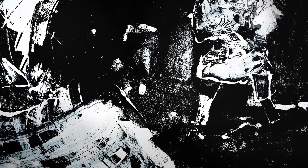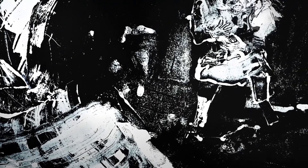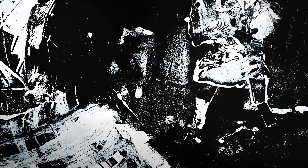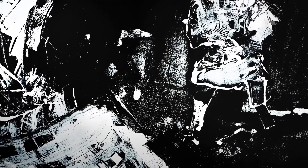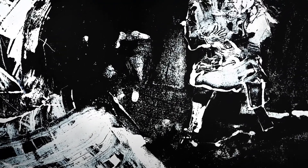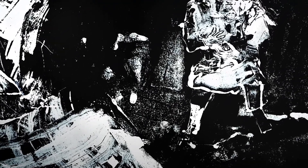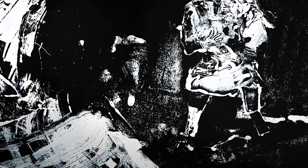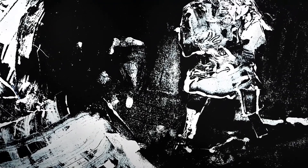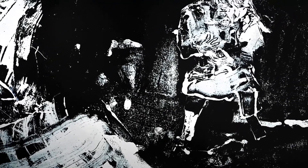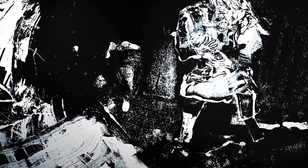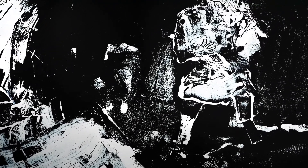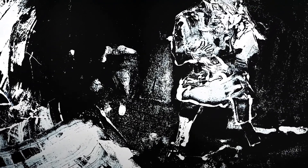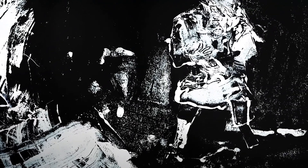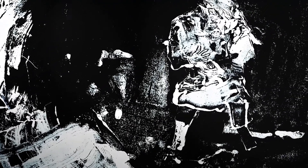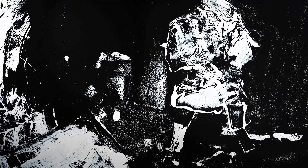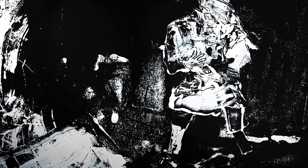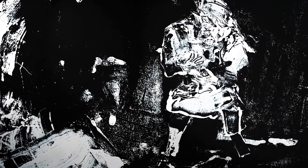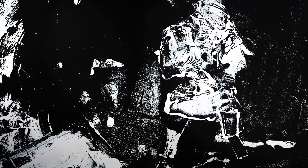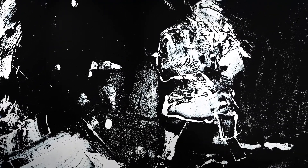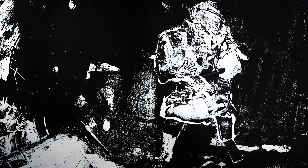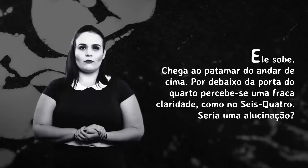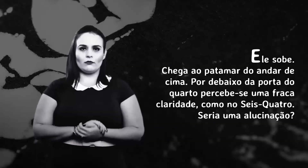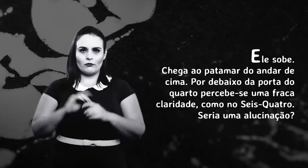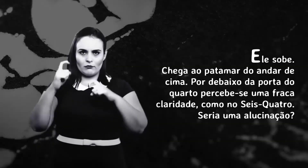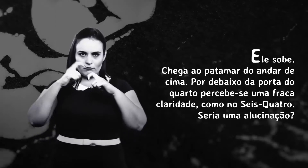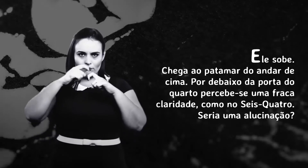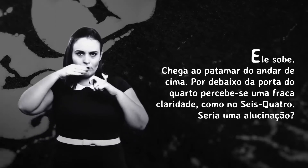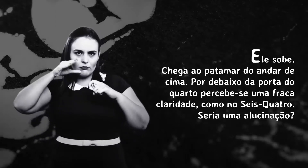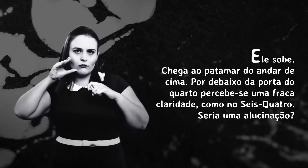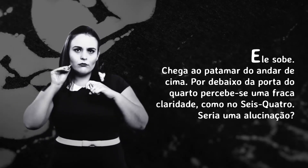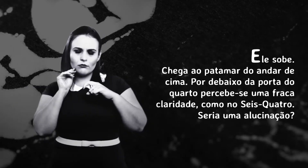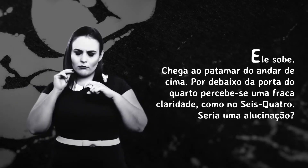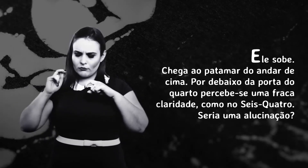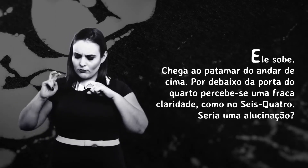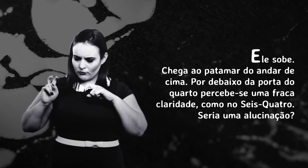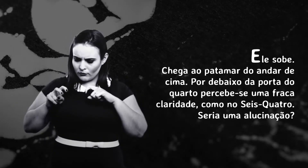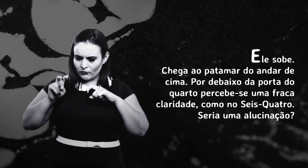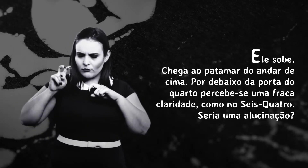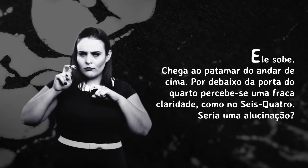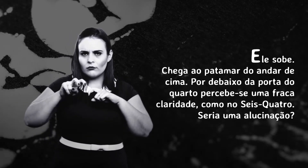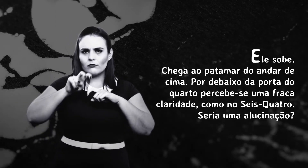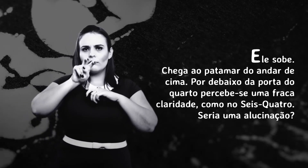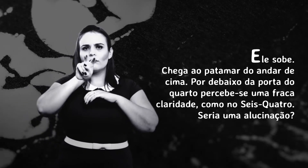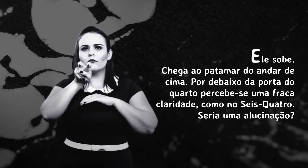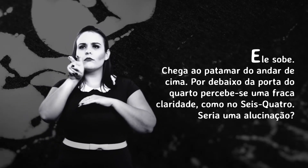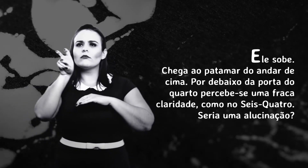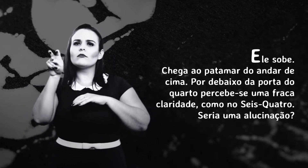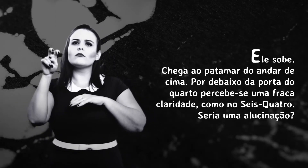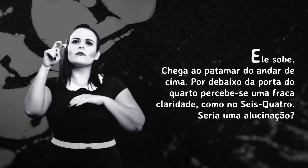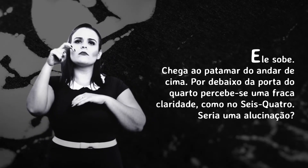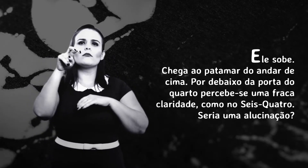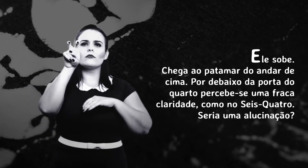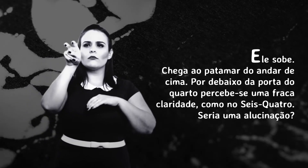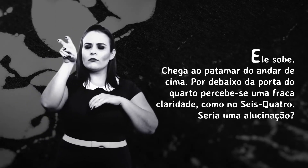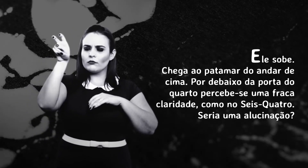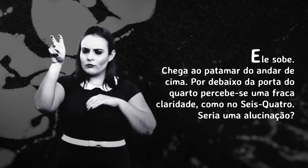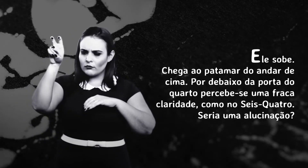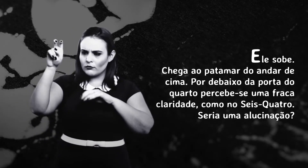e está parado, atônito. Ele sobe, chega ao patamar do andar de cima. Por debaixo da porta